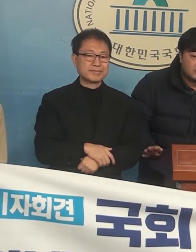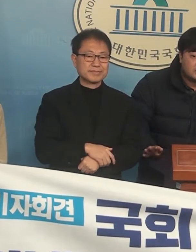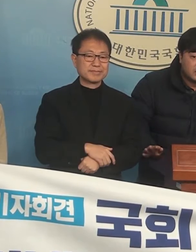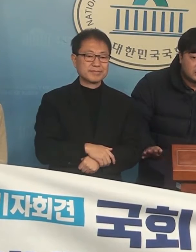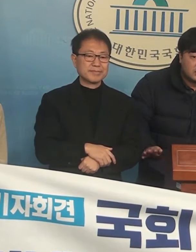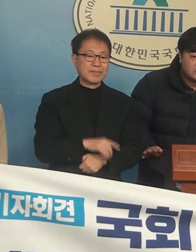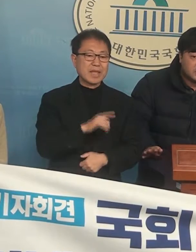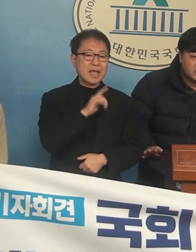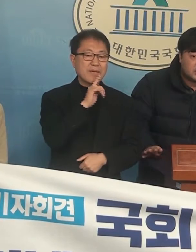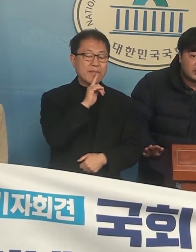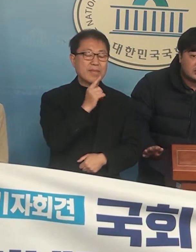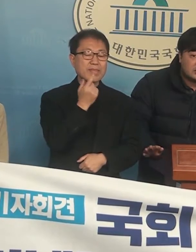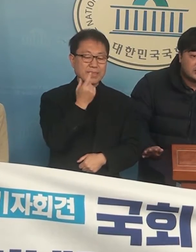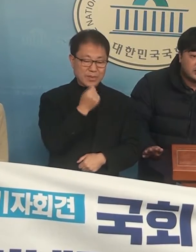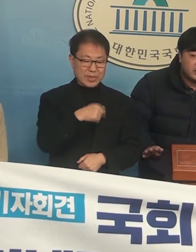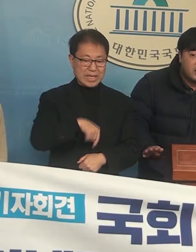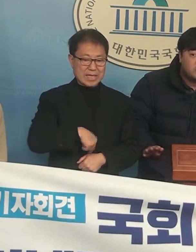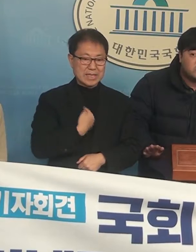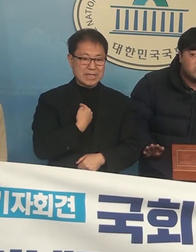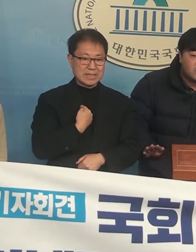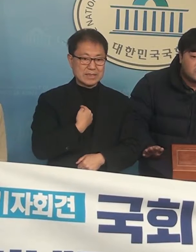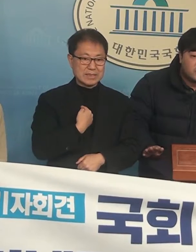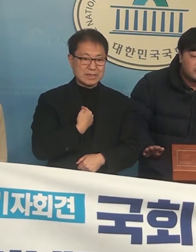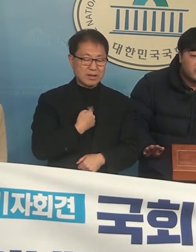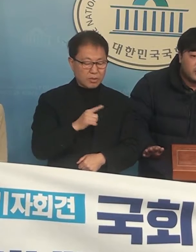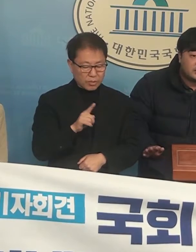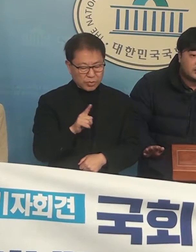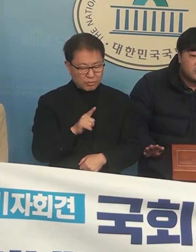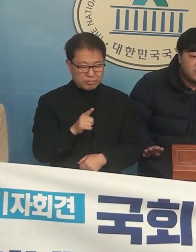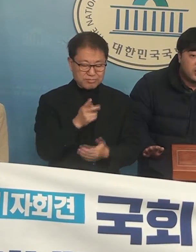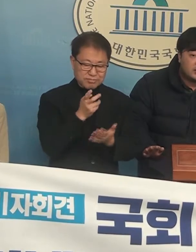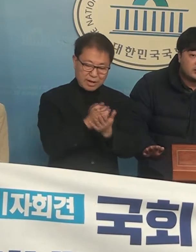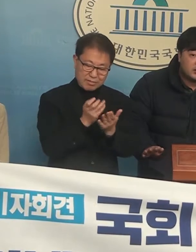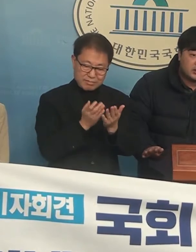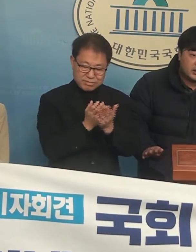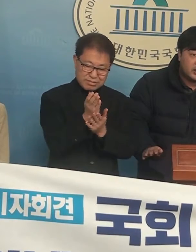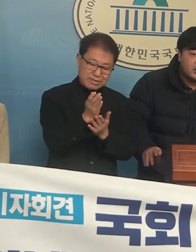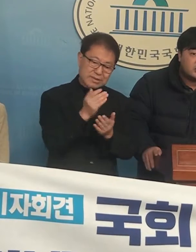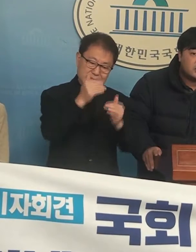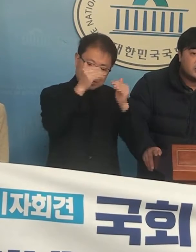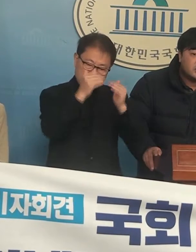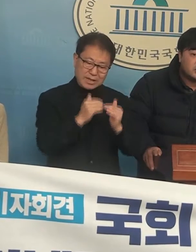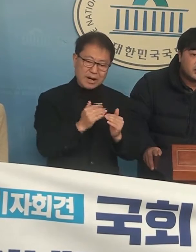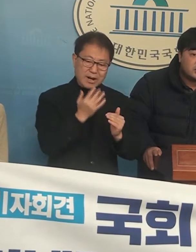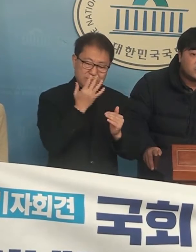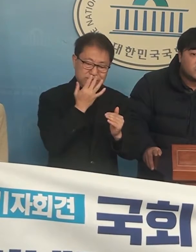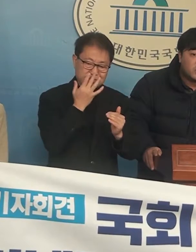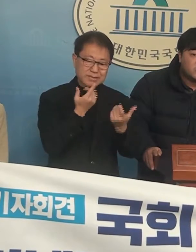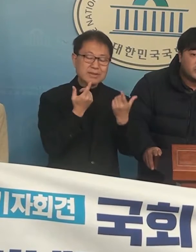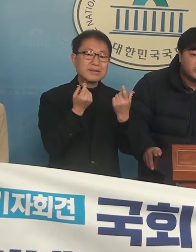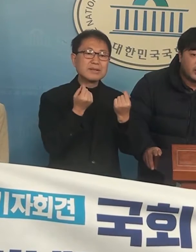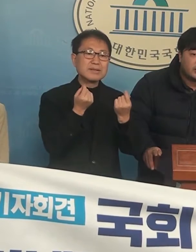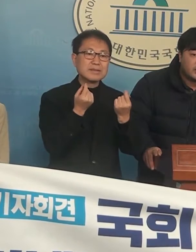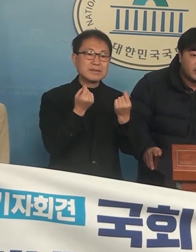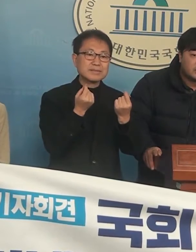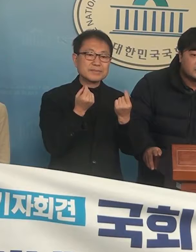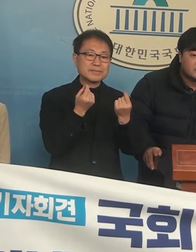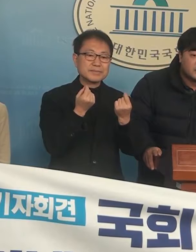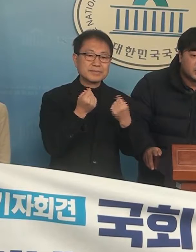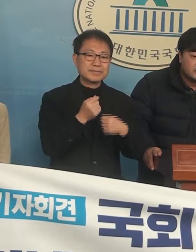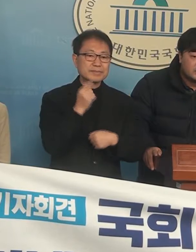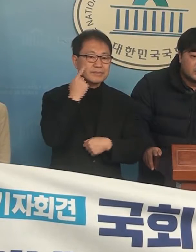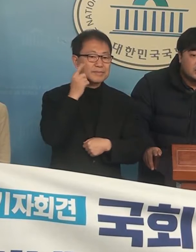아까 말씀하셨다시피 자신들이 어떠한 법안을 통과하는지에 대해 전혀 인식하지 못하고 있는 게